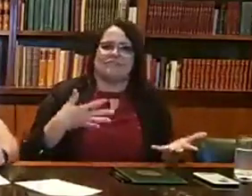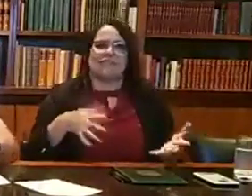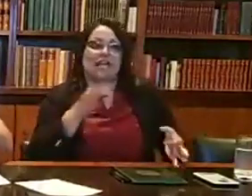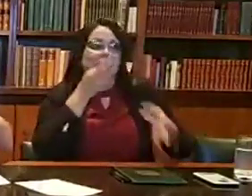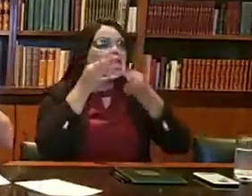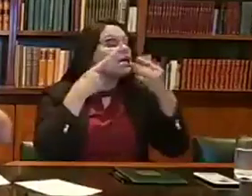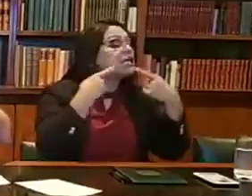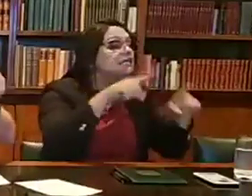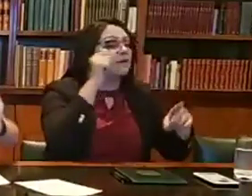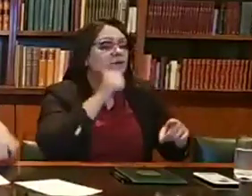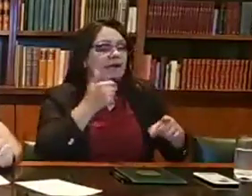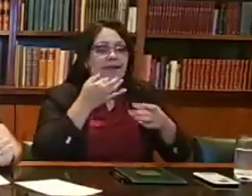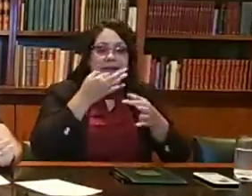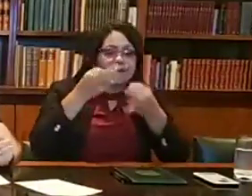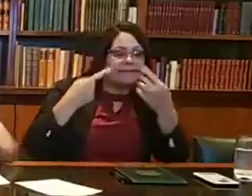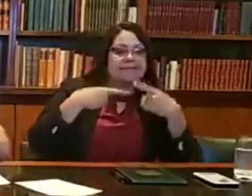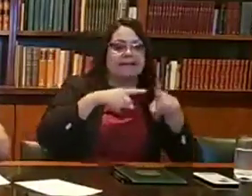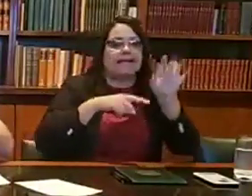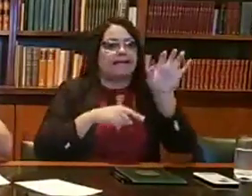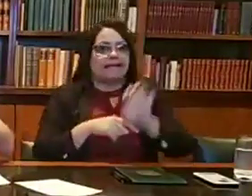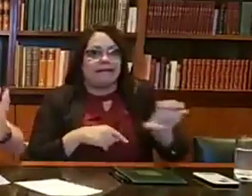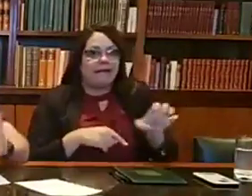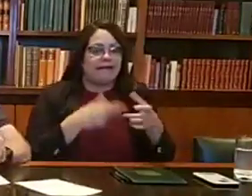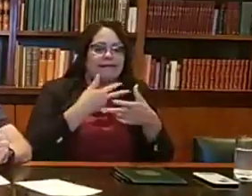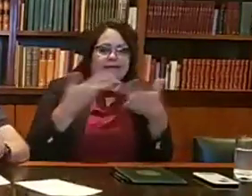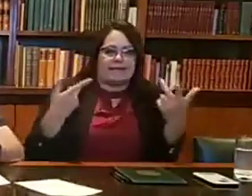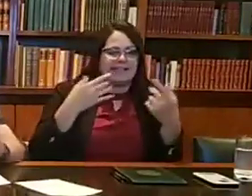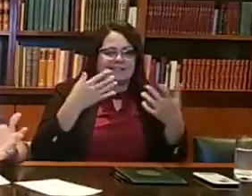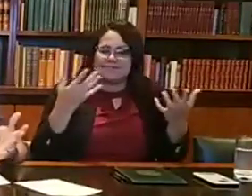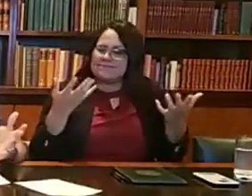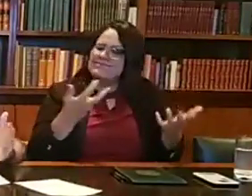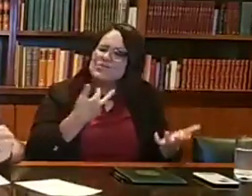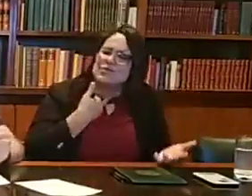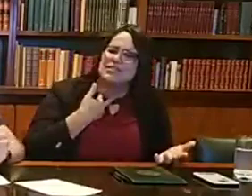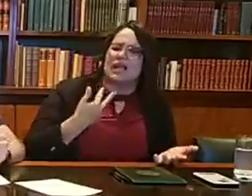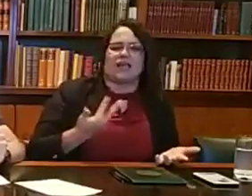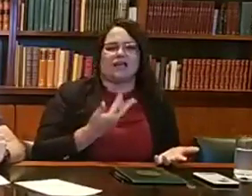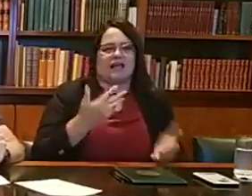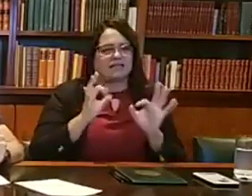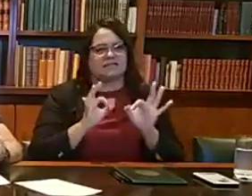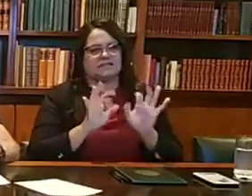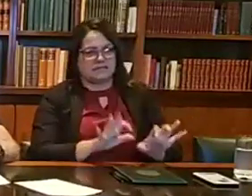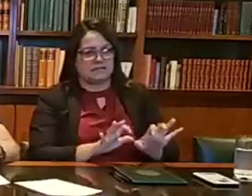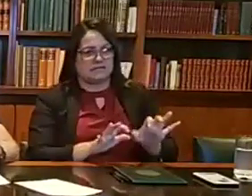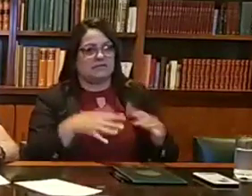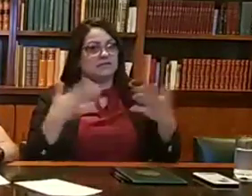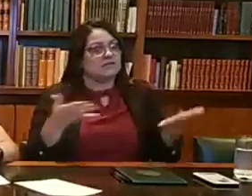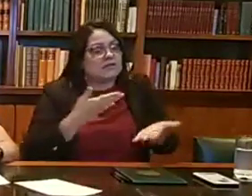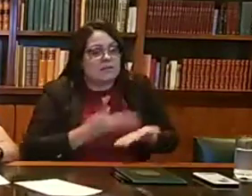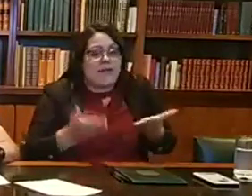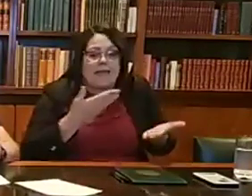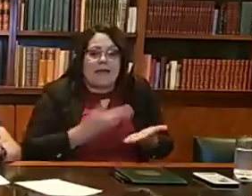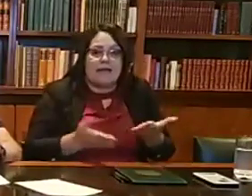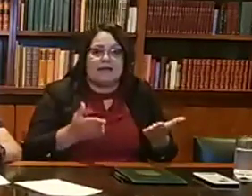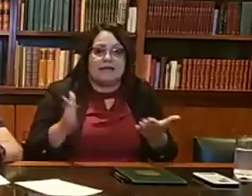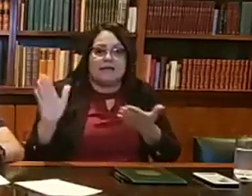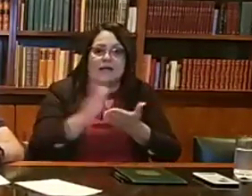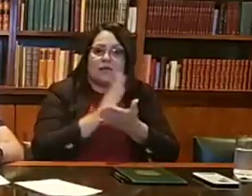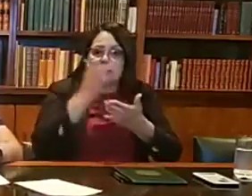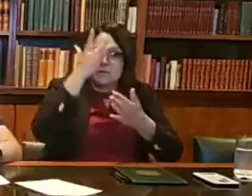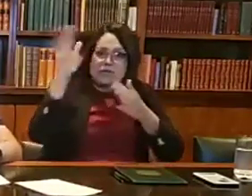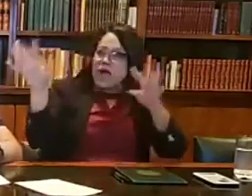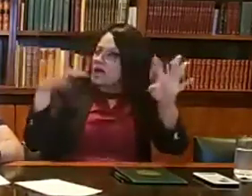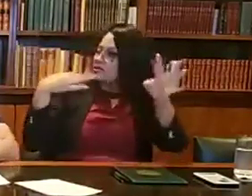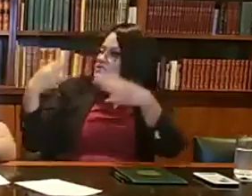mulher, criticou o gay, criticou não sei quem. Não, não dá para a gente continuar assim, tá certo? Nós estamos perdendo, tem umas pessoas me assistindo aqui, nós